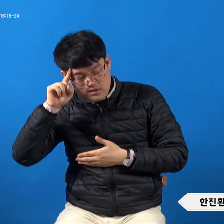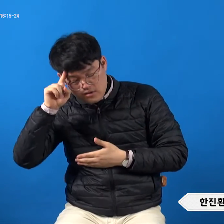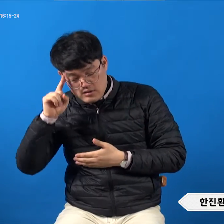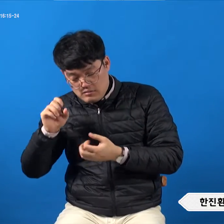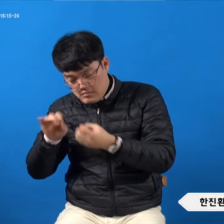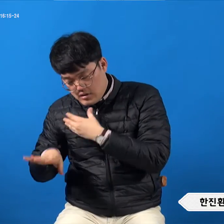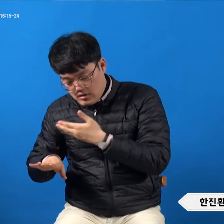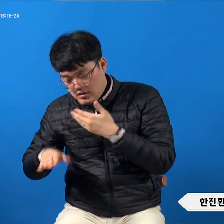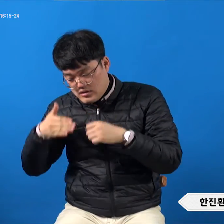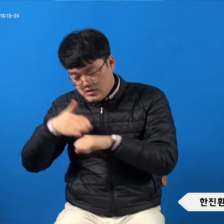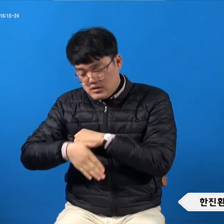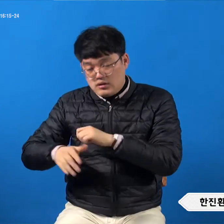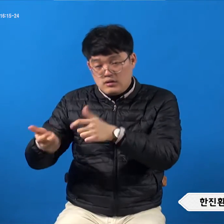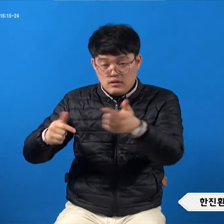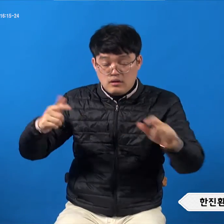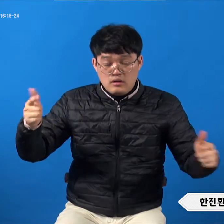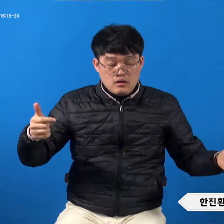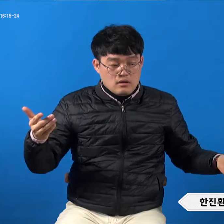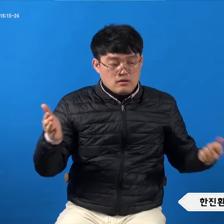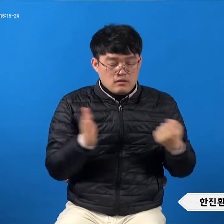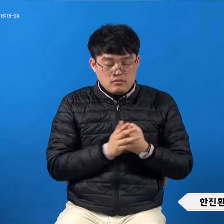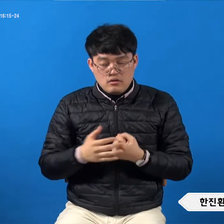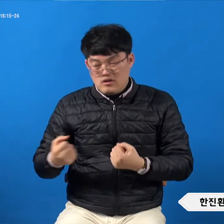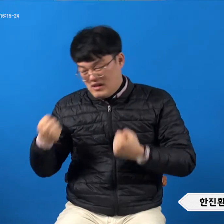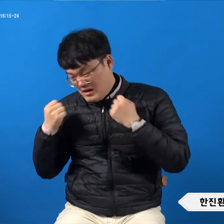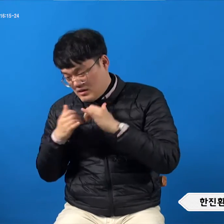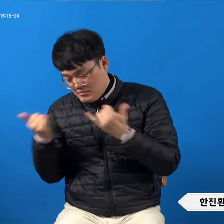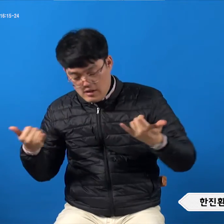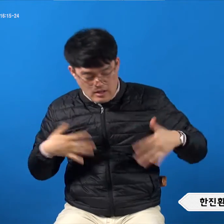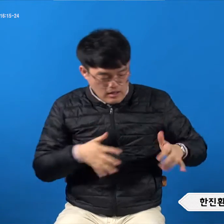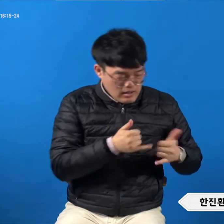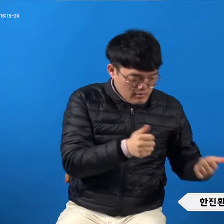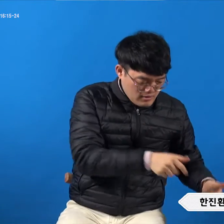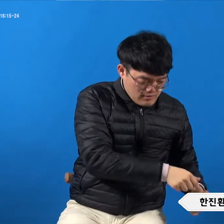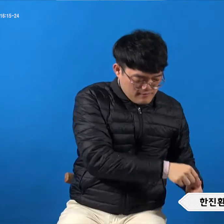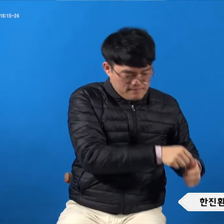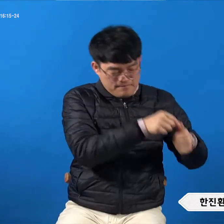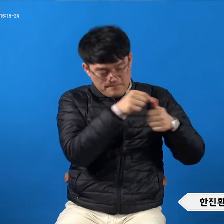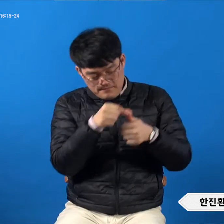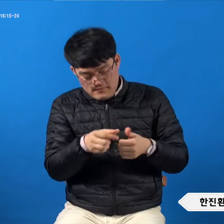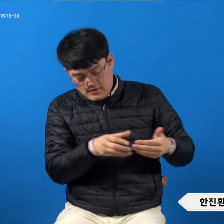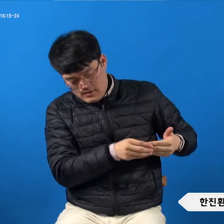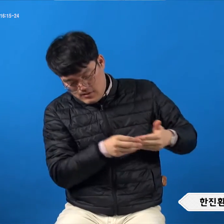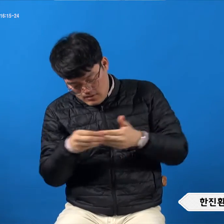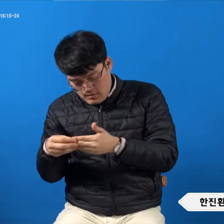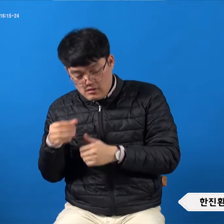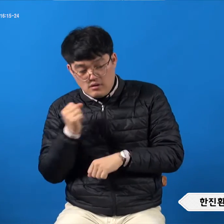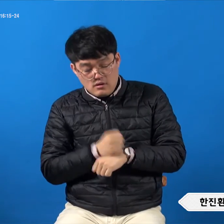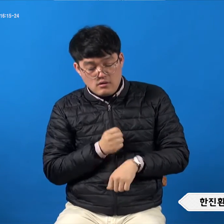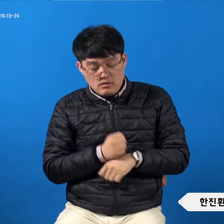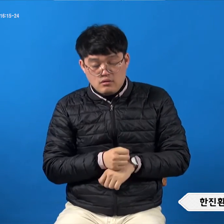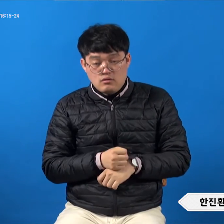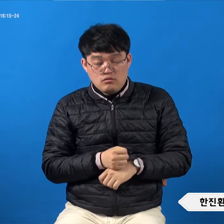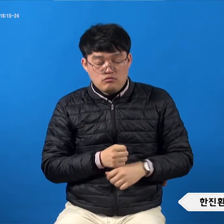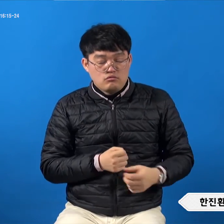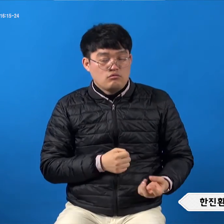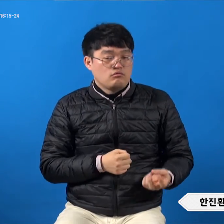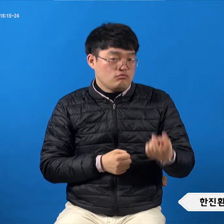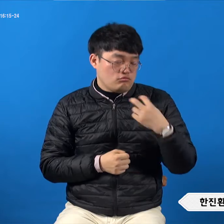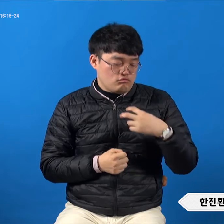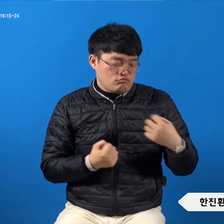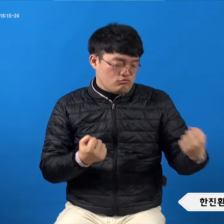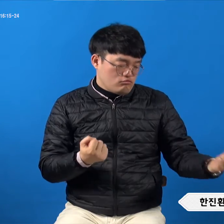달랐다. 그래서 더 강한 자들이 약한 자들을 일으켜 주었고, 그 과정에서 둘 다 강해질 수 있었다.